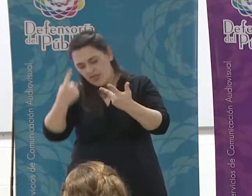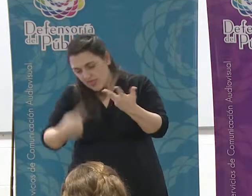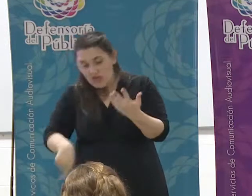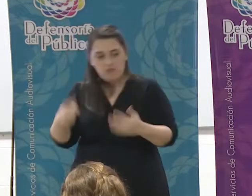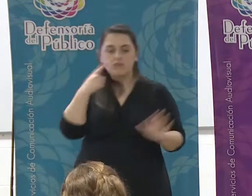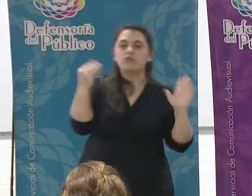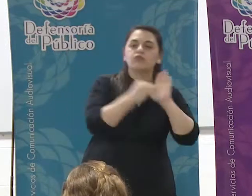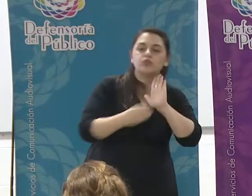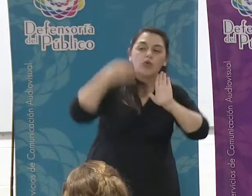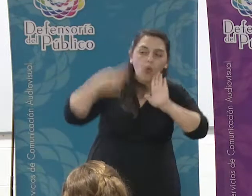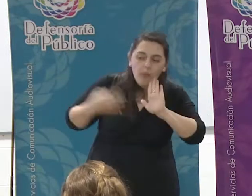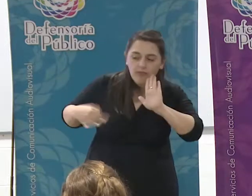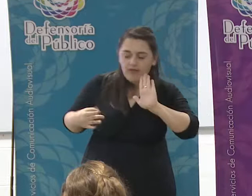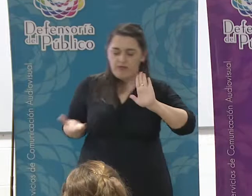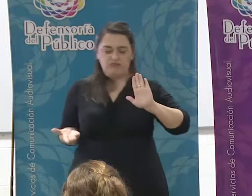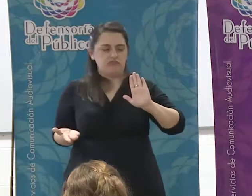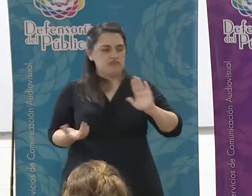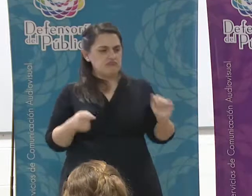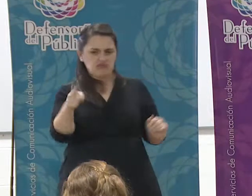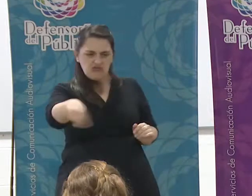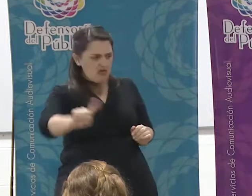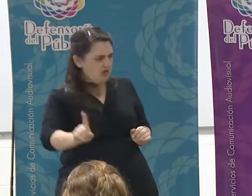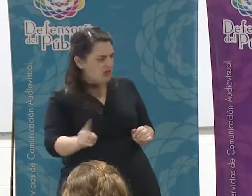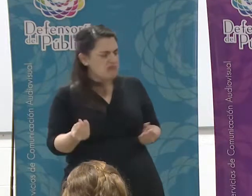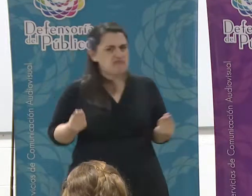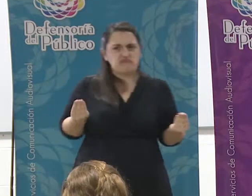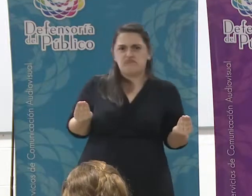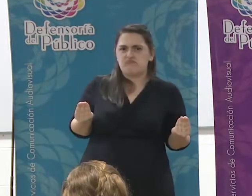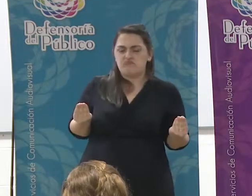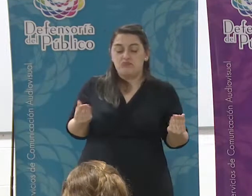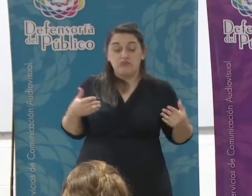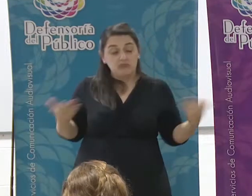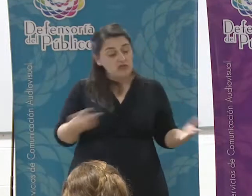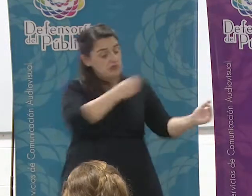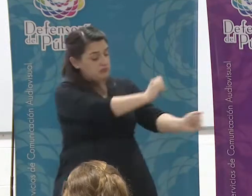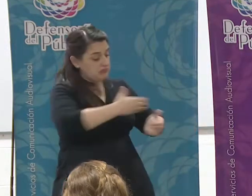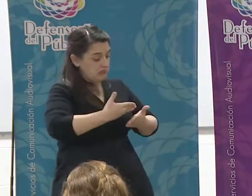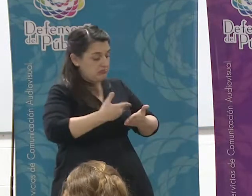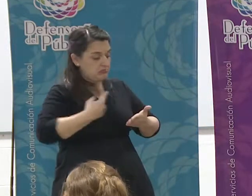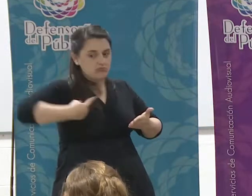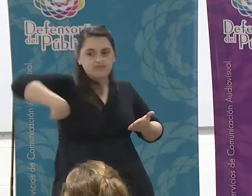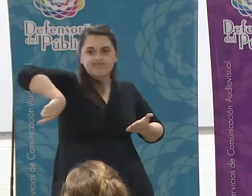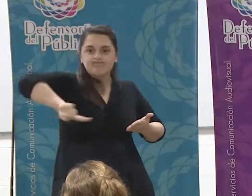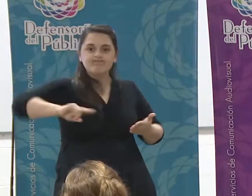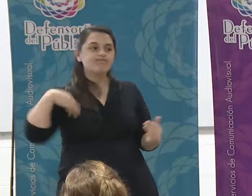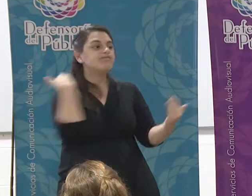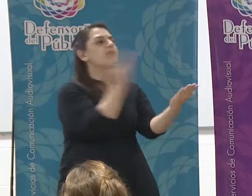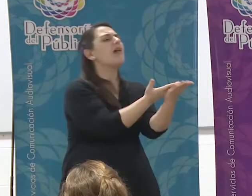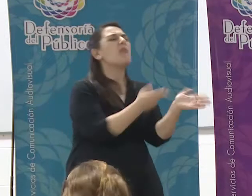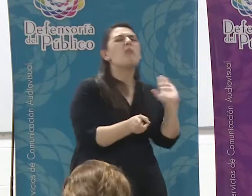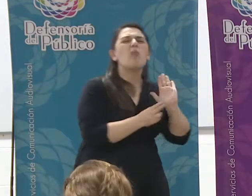señal. Y nos llegó y tuvimos que presentarnos, digamos, a ver qué era ese